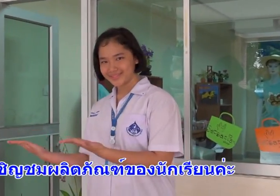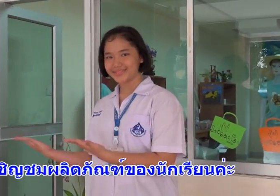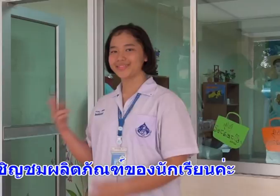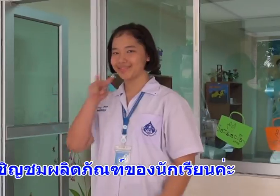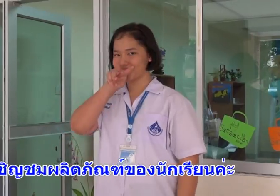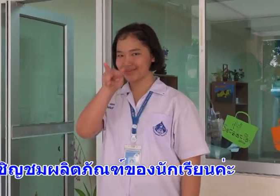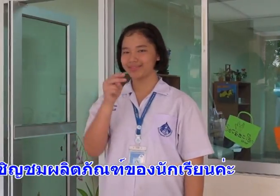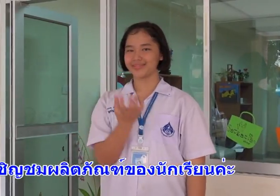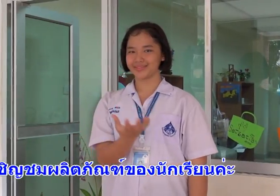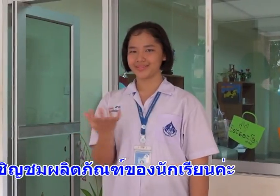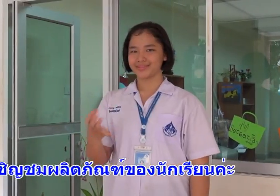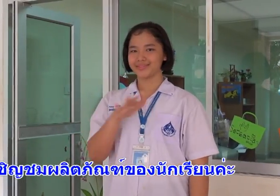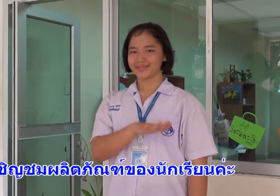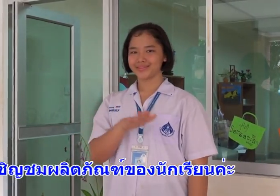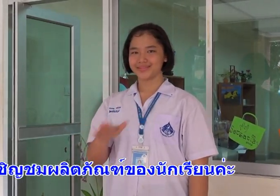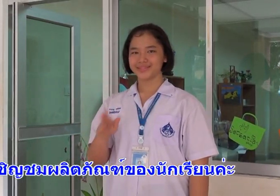ขอเชิญชมผลิตภัณฑ์ของนักเรียนค่ะ